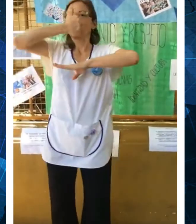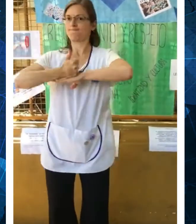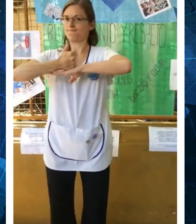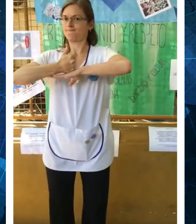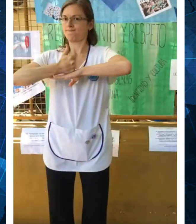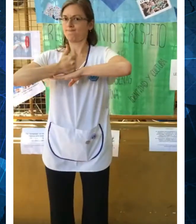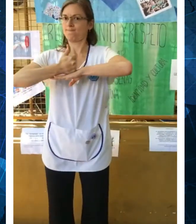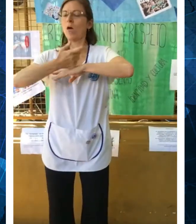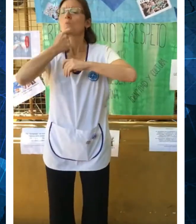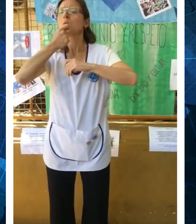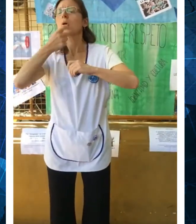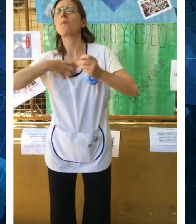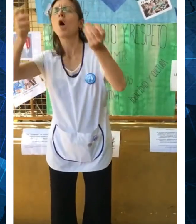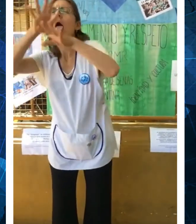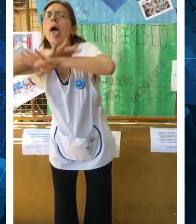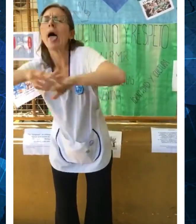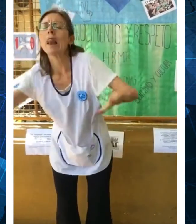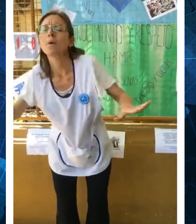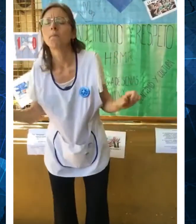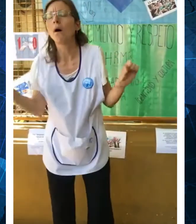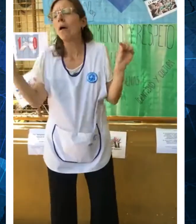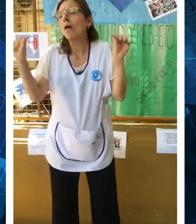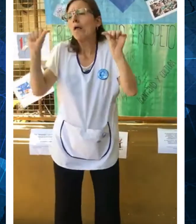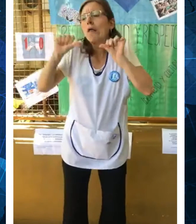aprendizaje necesita